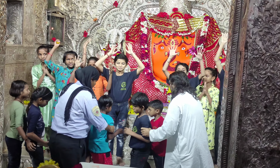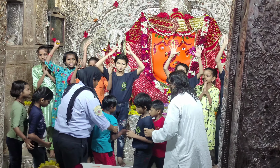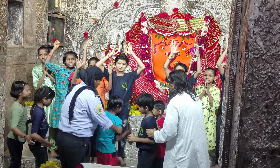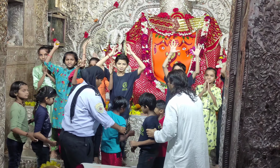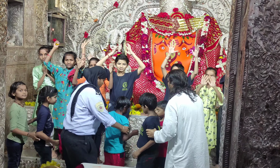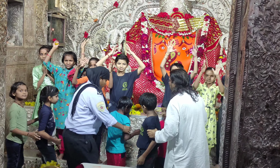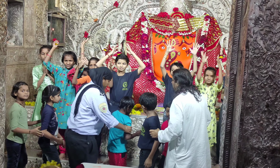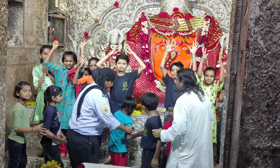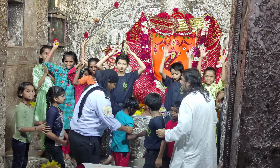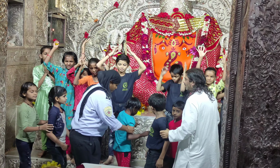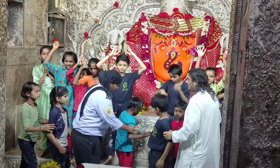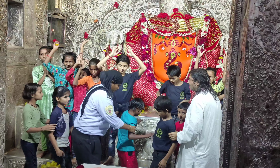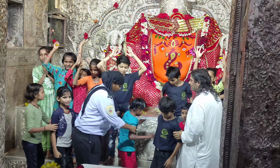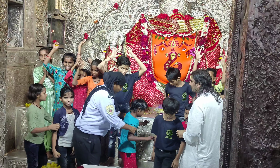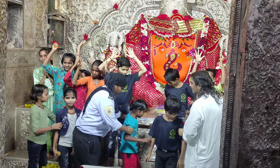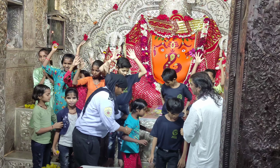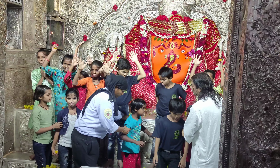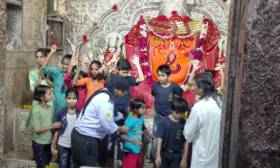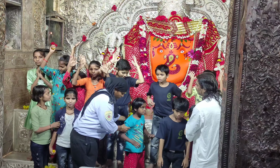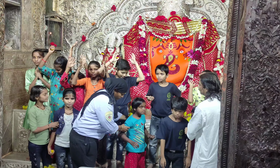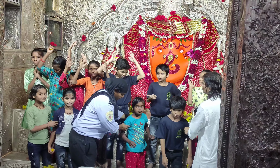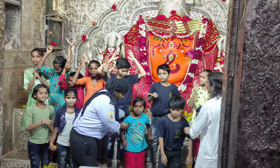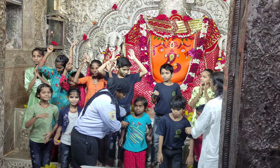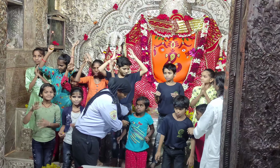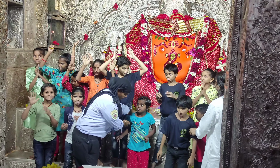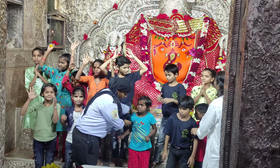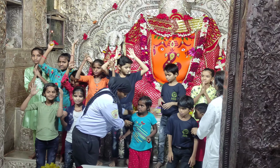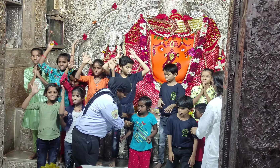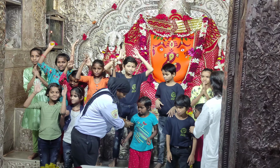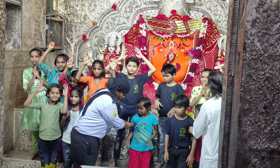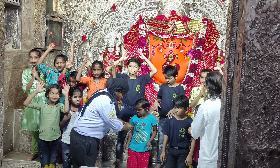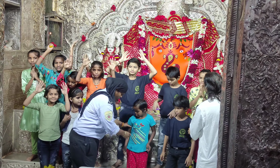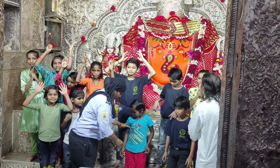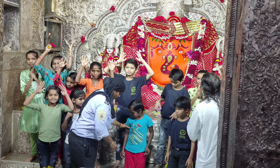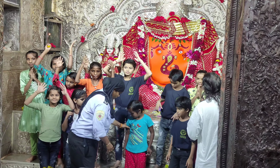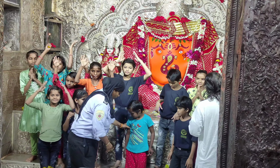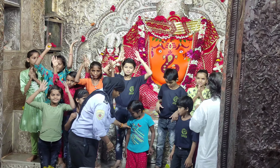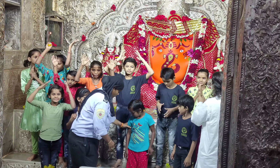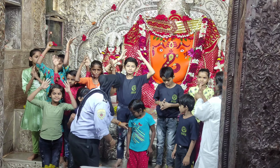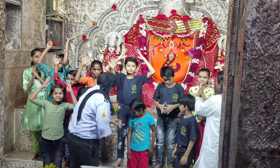ऐसे थोड़ा सा तिरछे पंडित जी, इनको तिरछा करो थोड़ा सा,